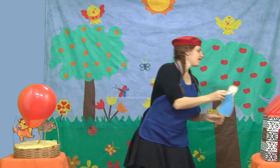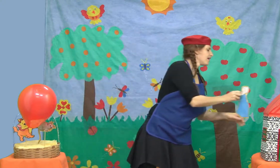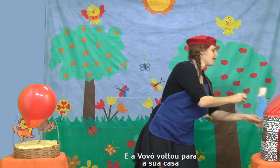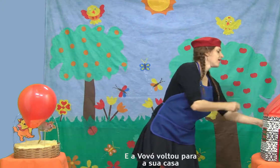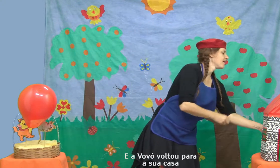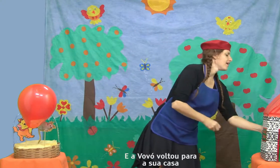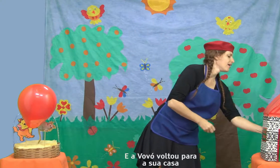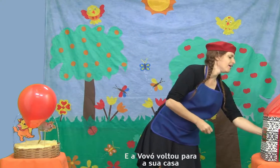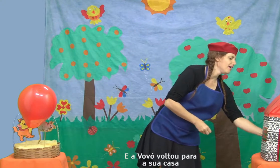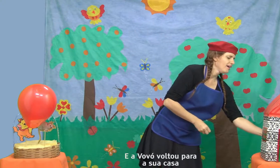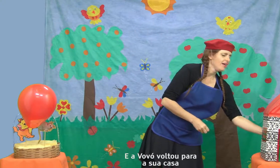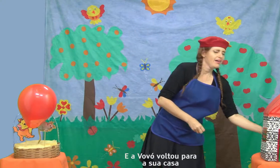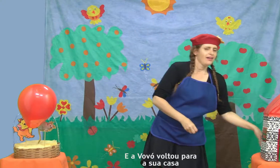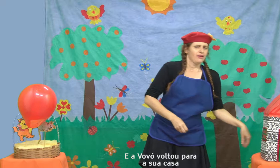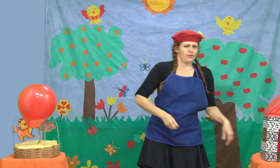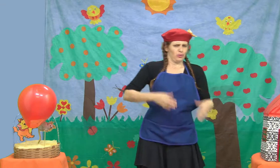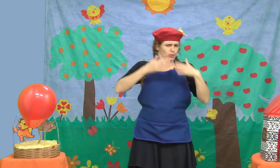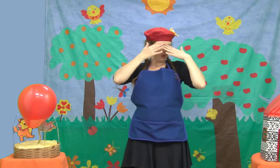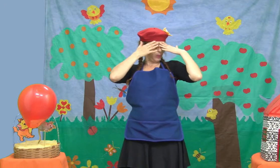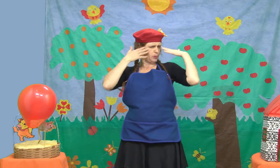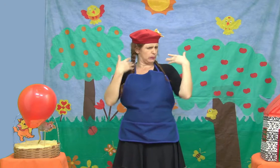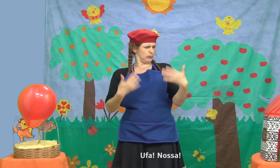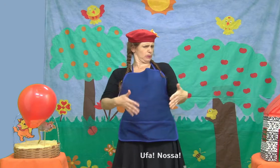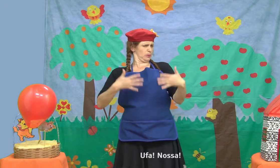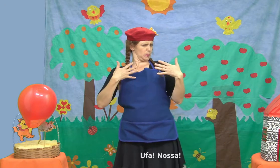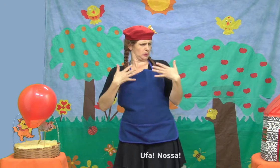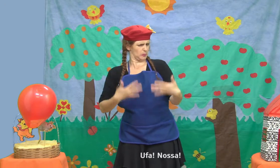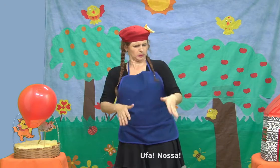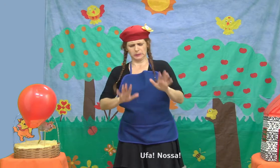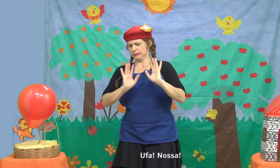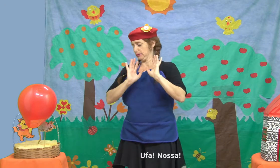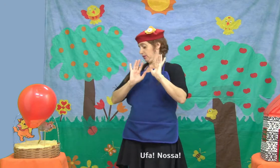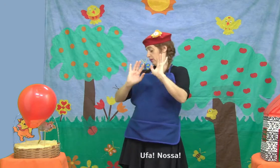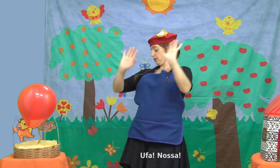voltou para sua casa o fã moça